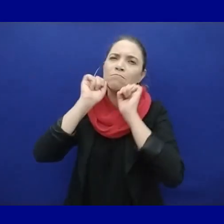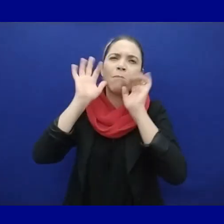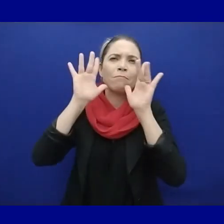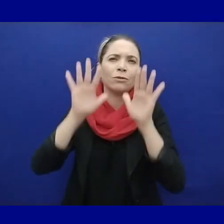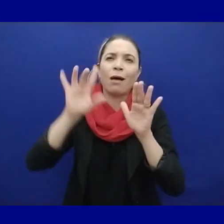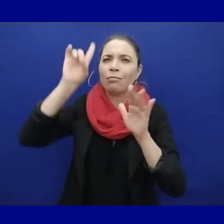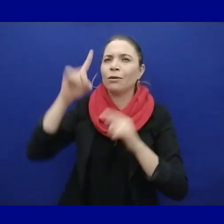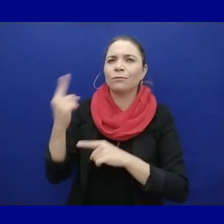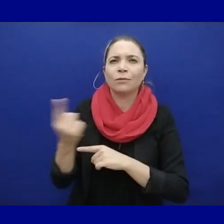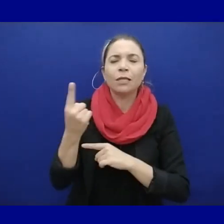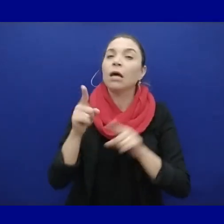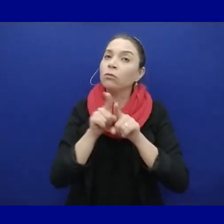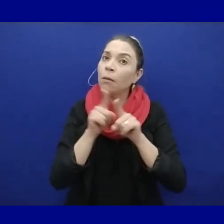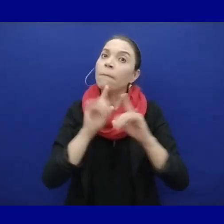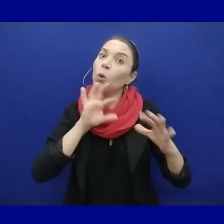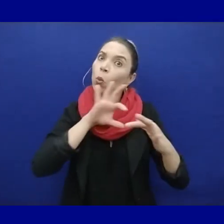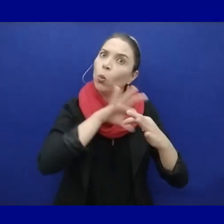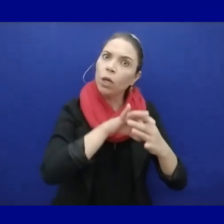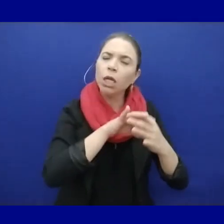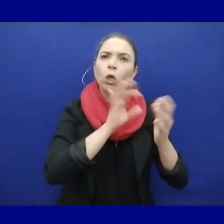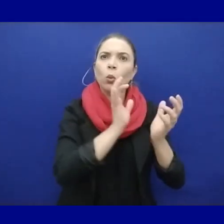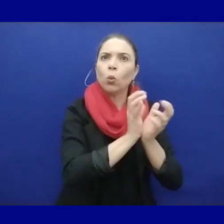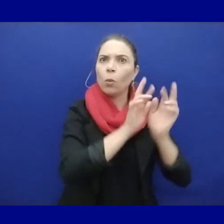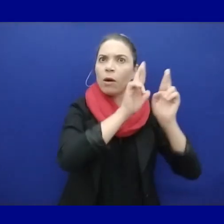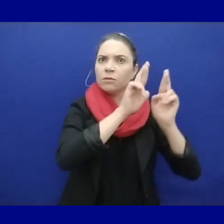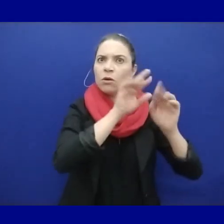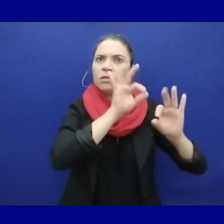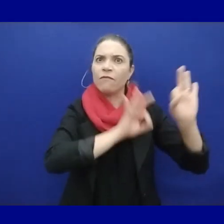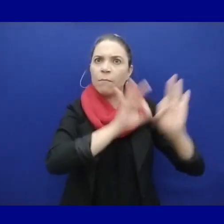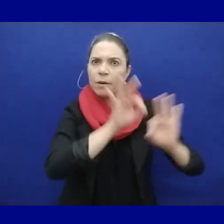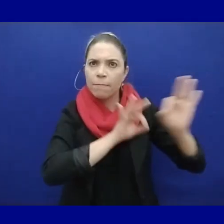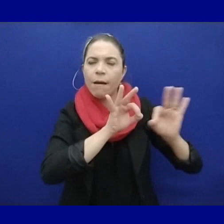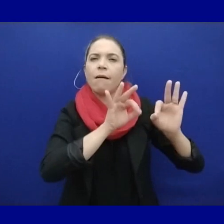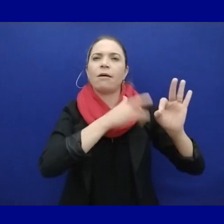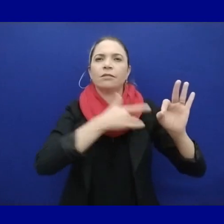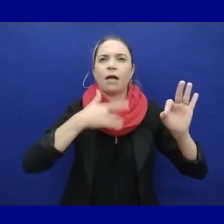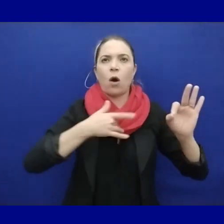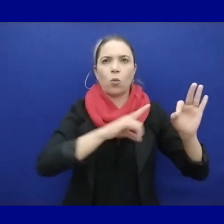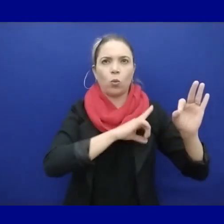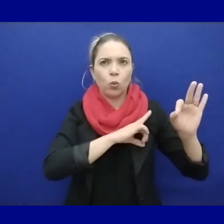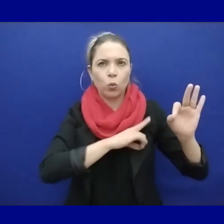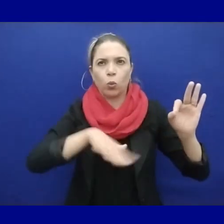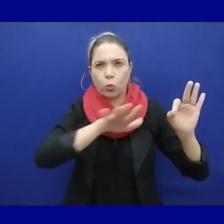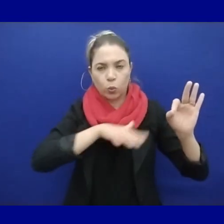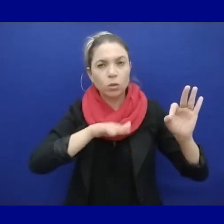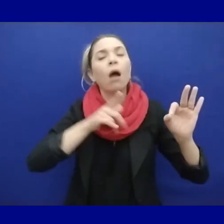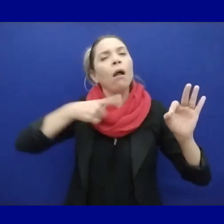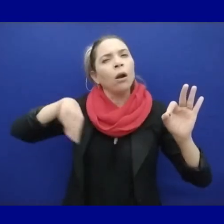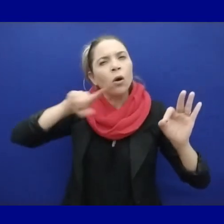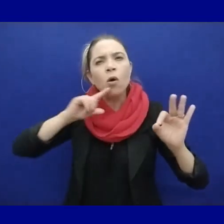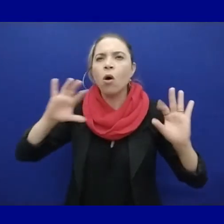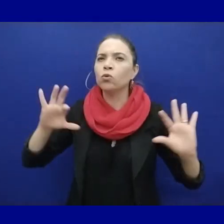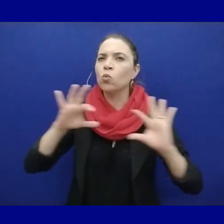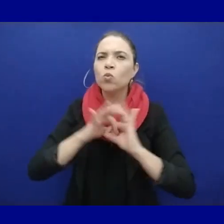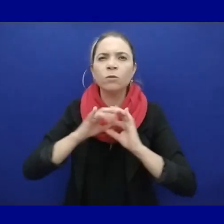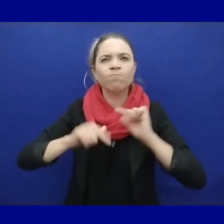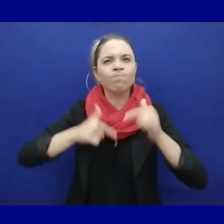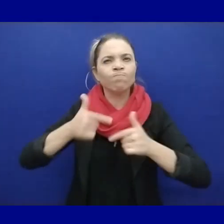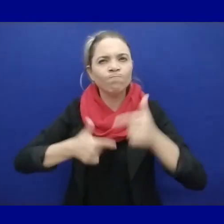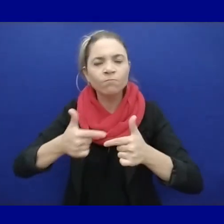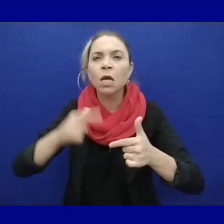e em cooperação com as autoridades sanitárias, trabalharemos para que as grandes dificuldades dos nossos dias